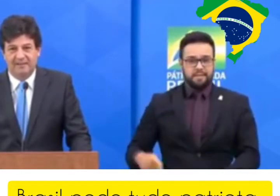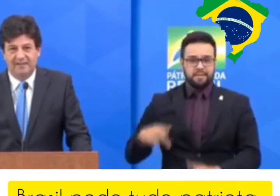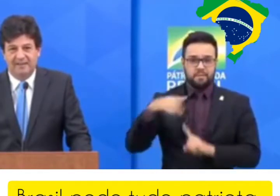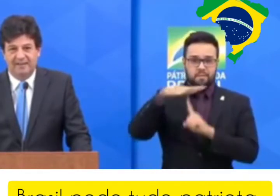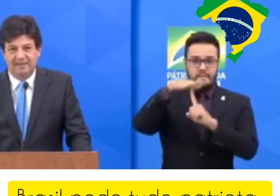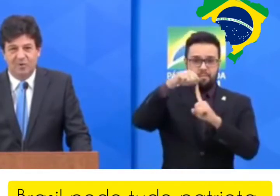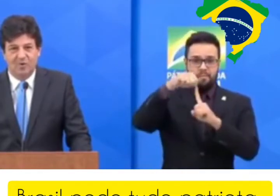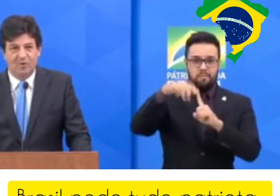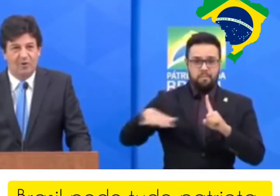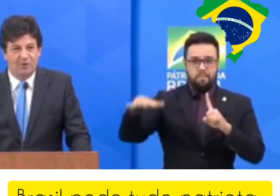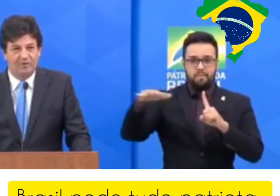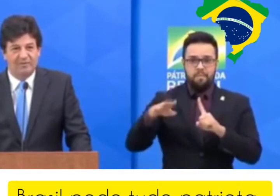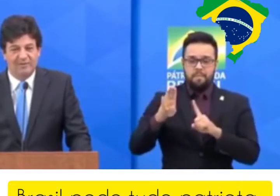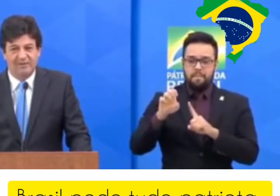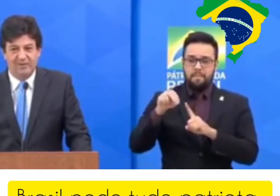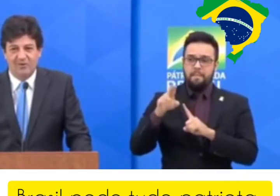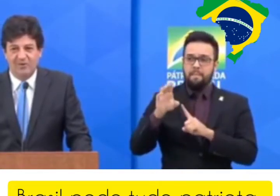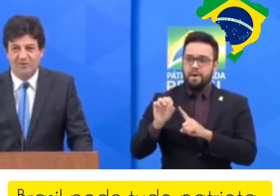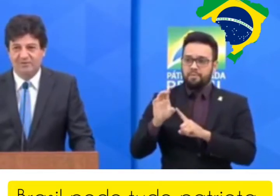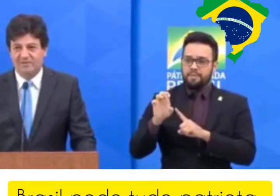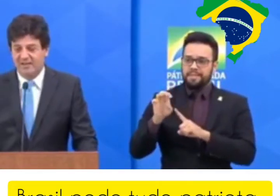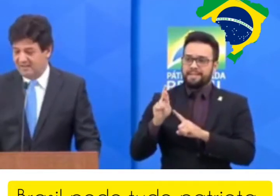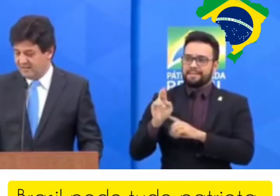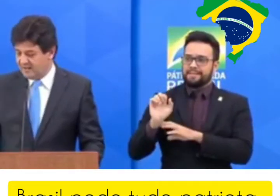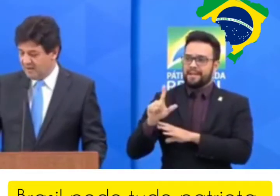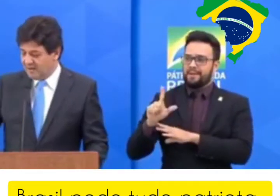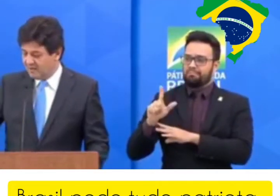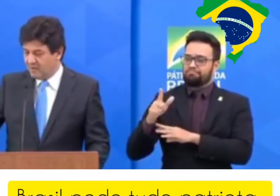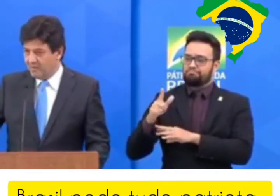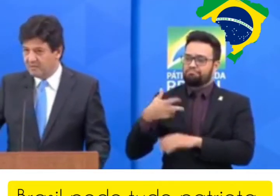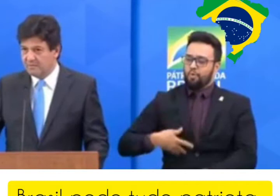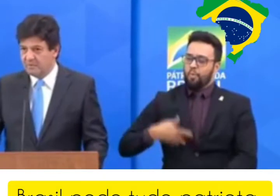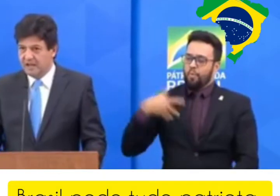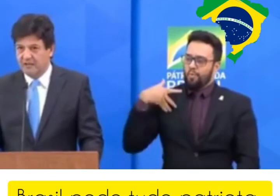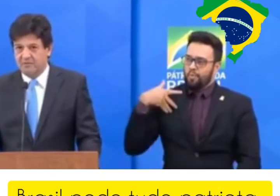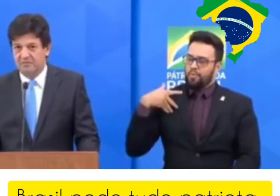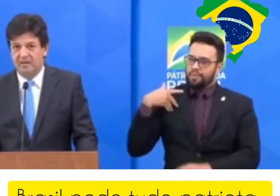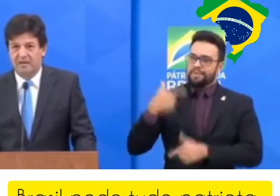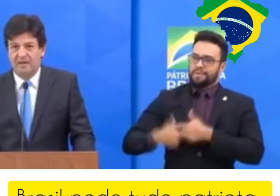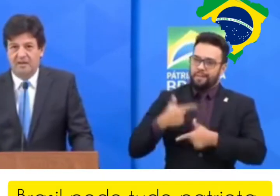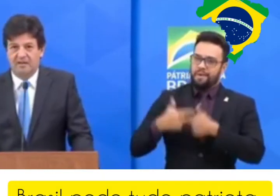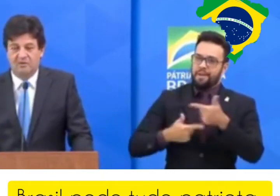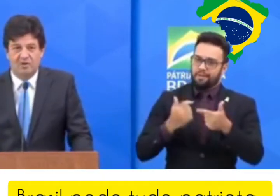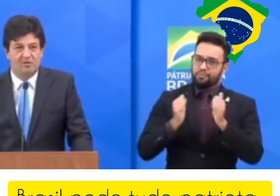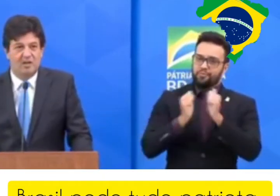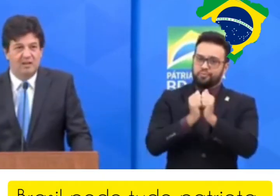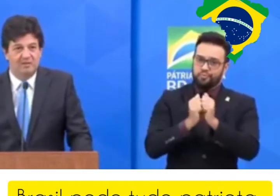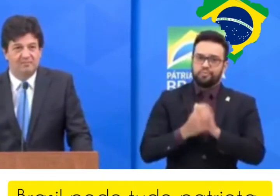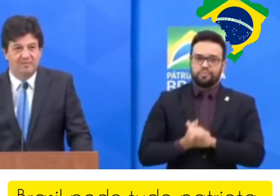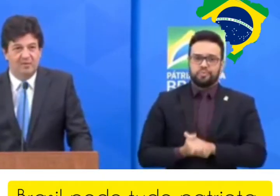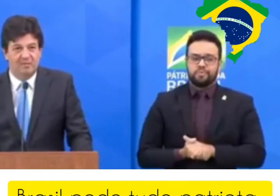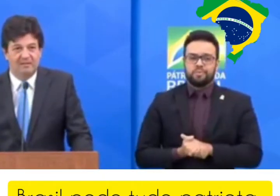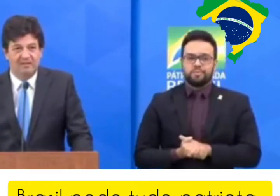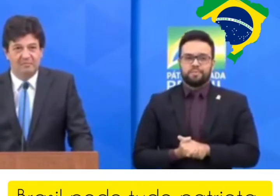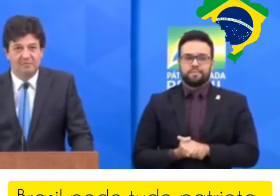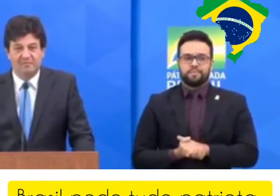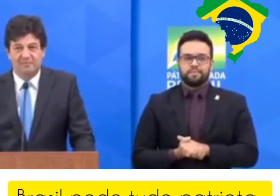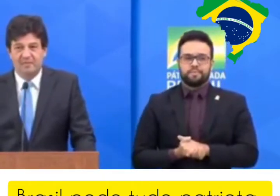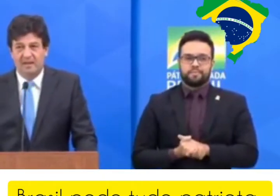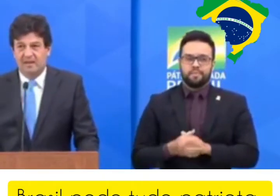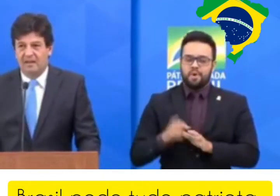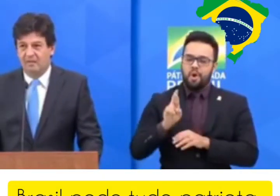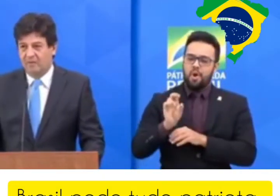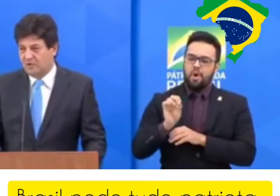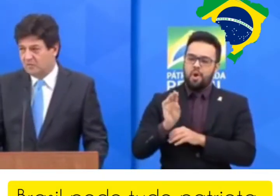Roberto, orgulho de trabalhar com Roberto Campos Neto, o nosso querido Roberto